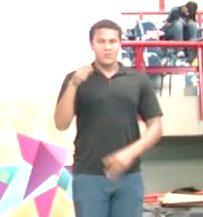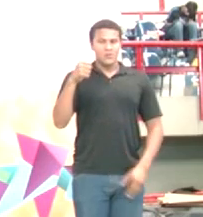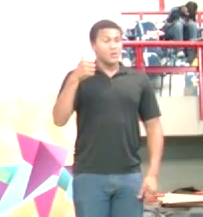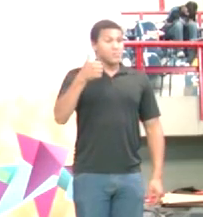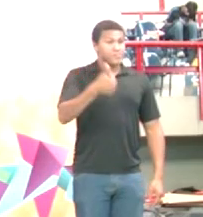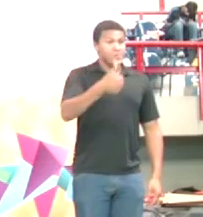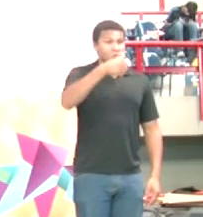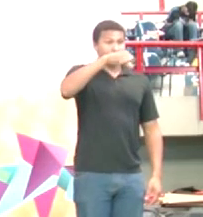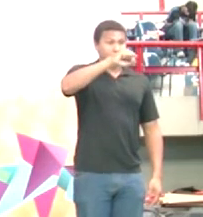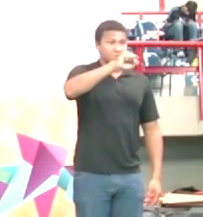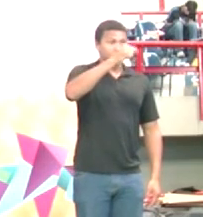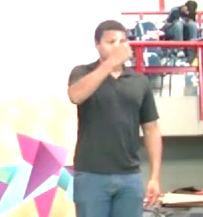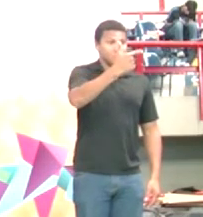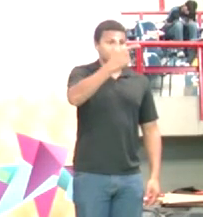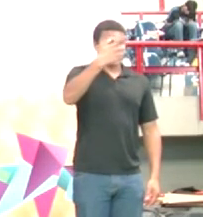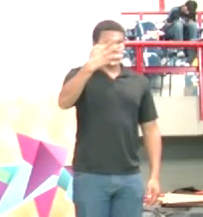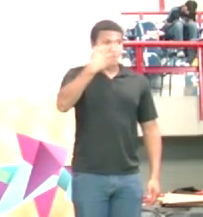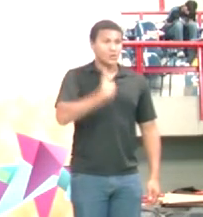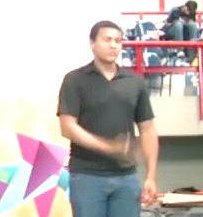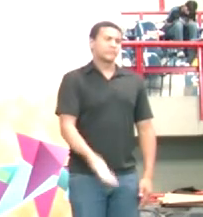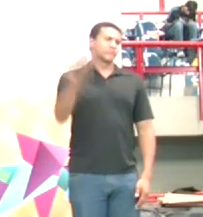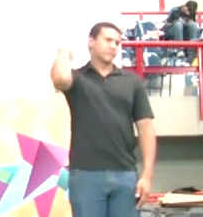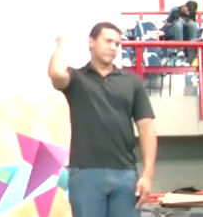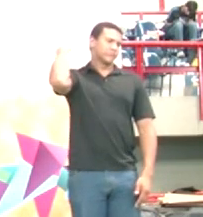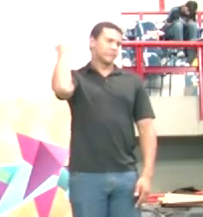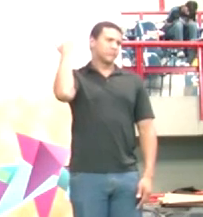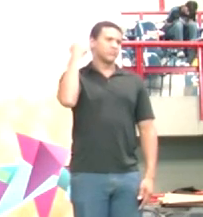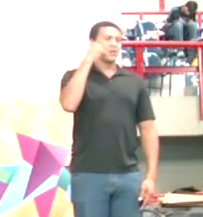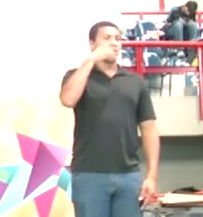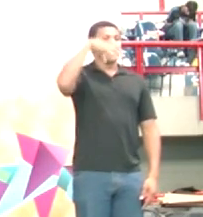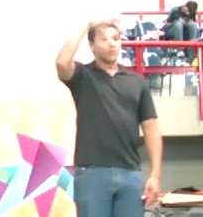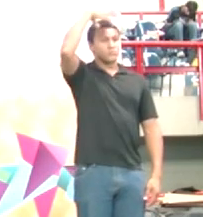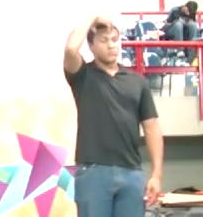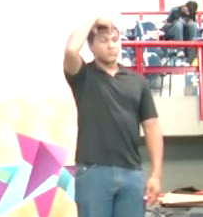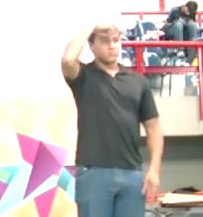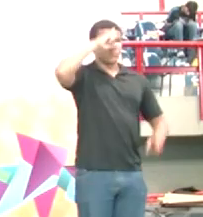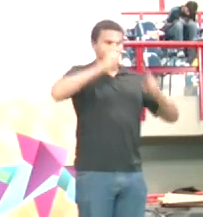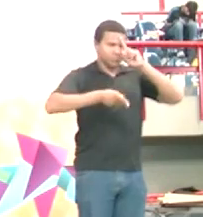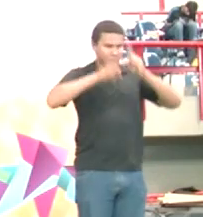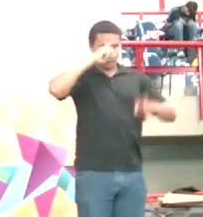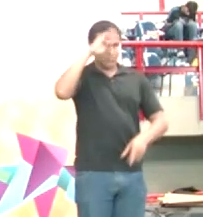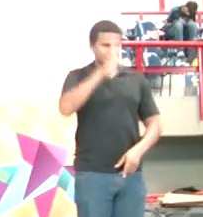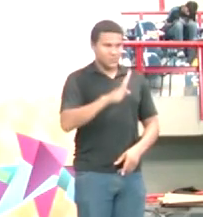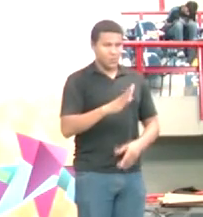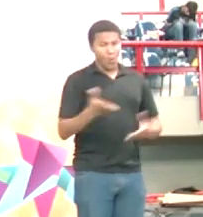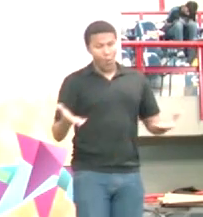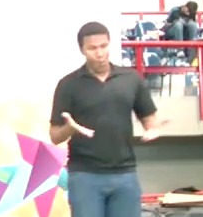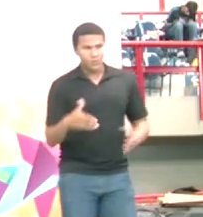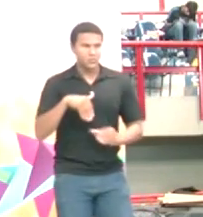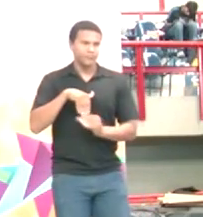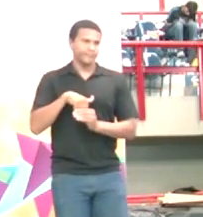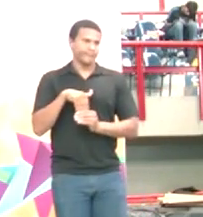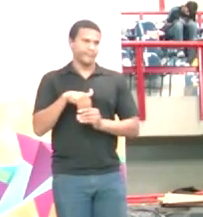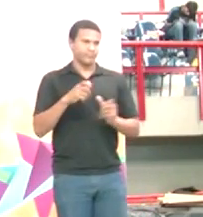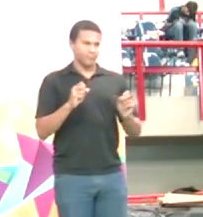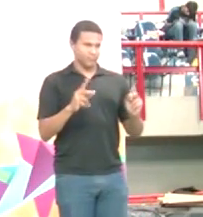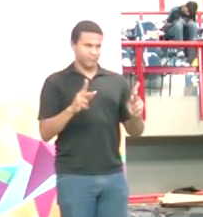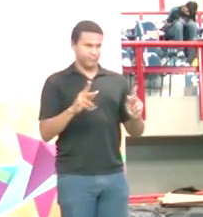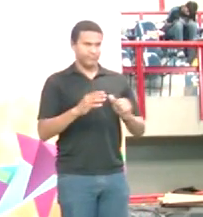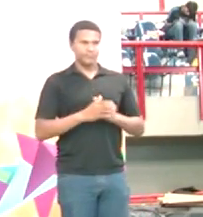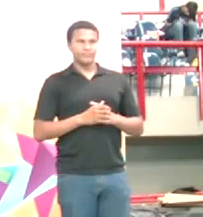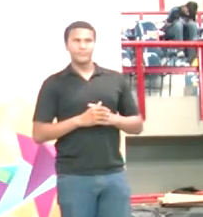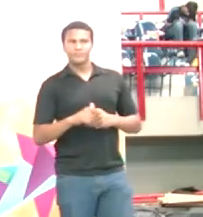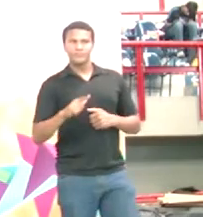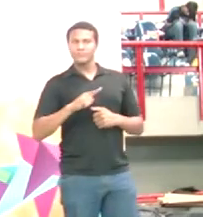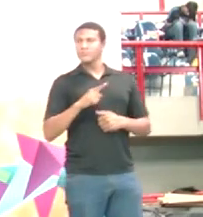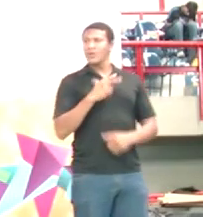1824, o Brasil era Império. Hoje, República. Então, por favor, vamos lá, atenção, tá?